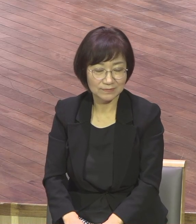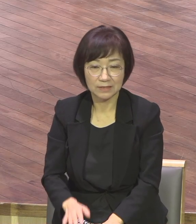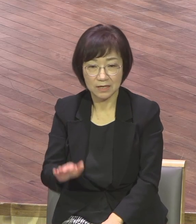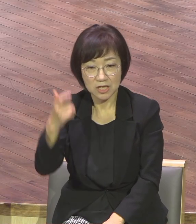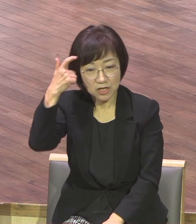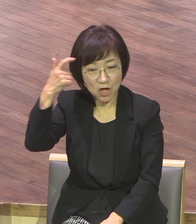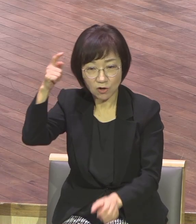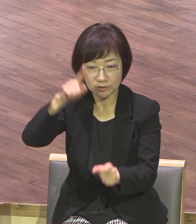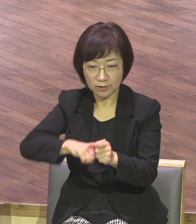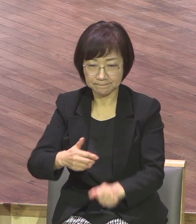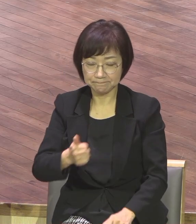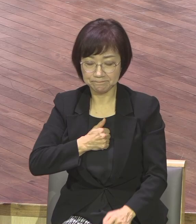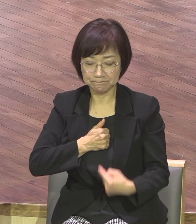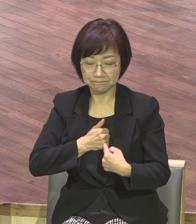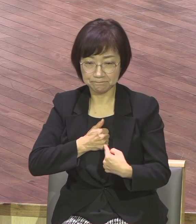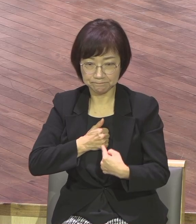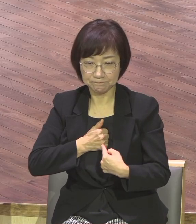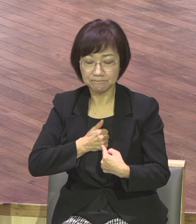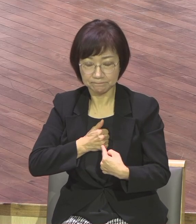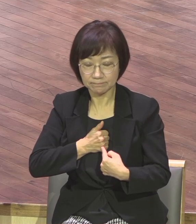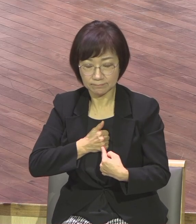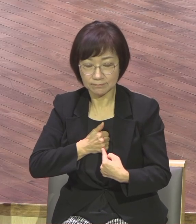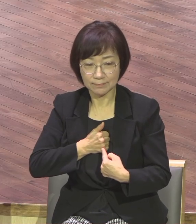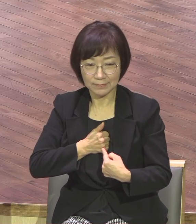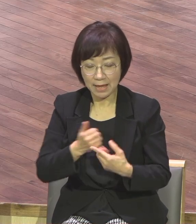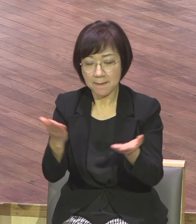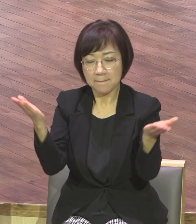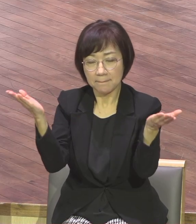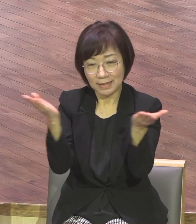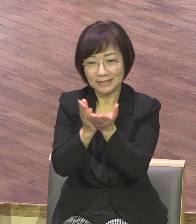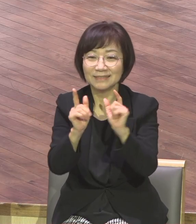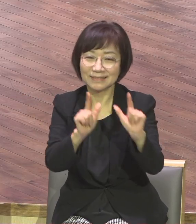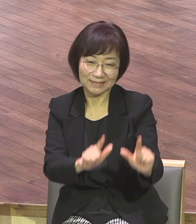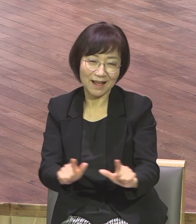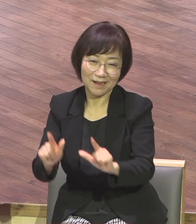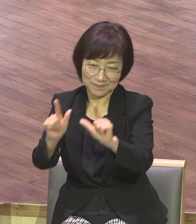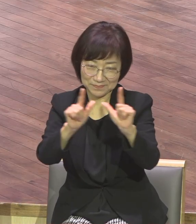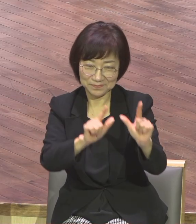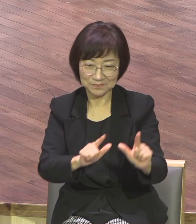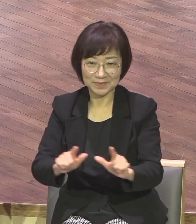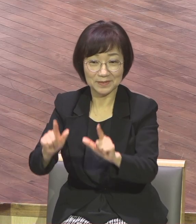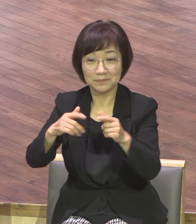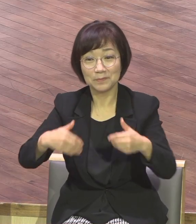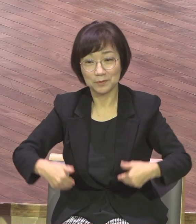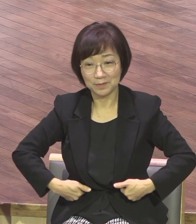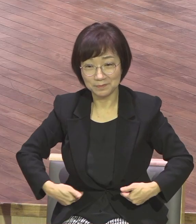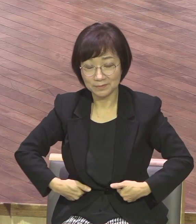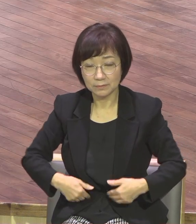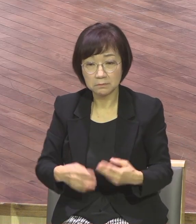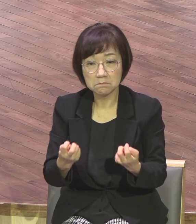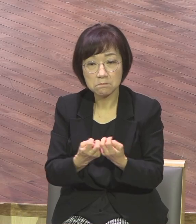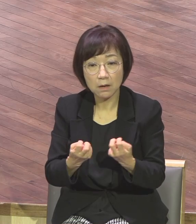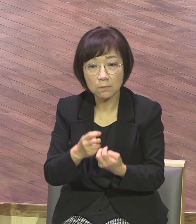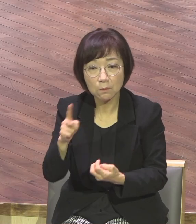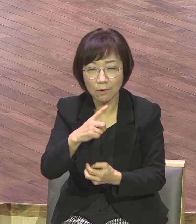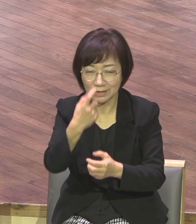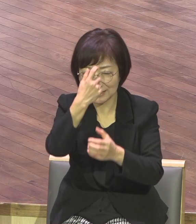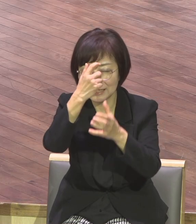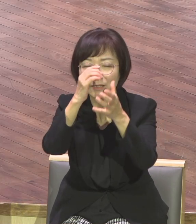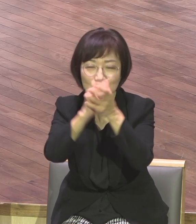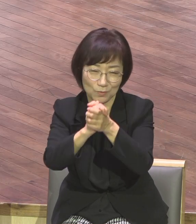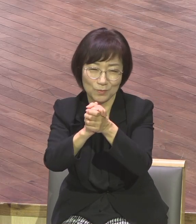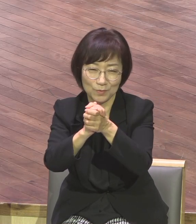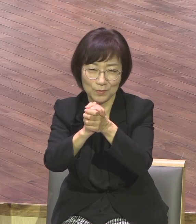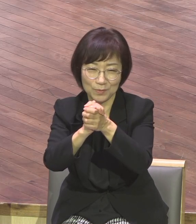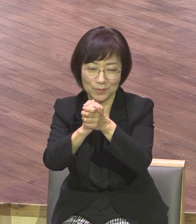정체성을 걸맞는 삶을 사실적으로 살 수 있도록 너희들이 기도로 좀 지원해 주라.